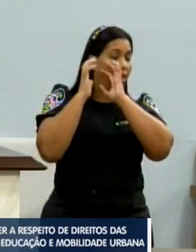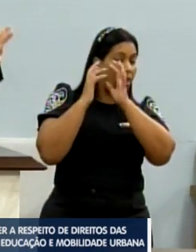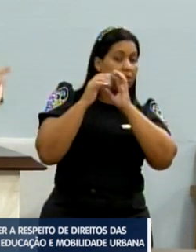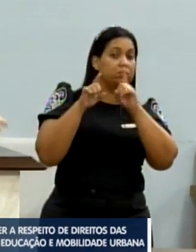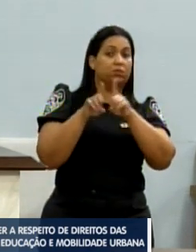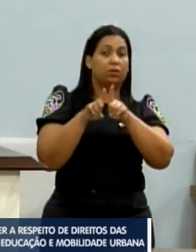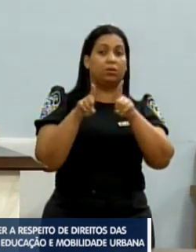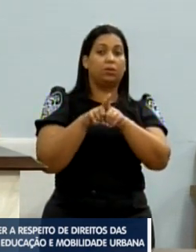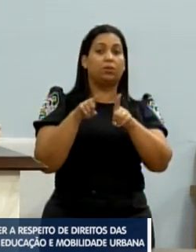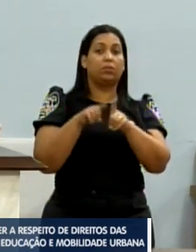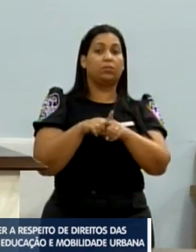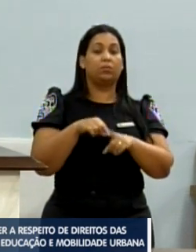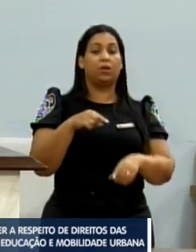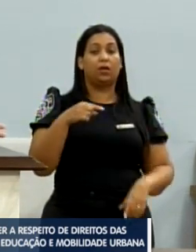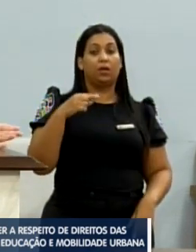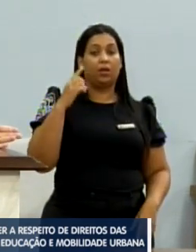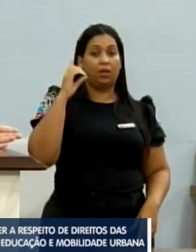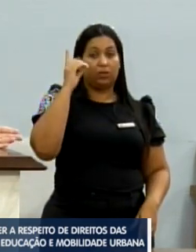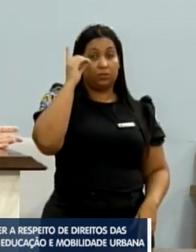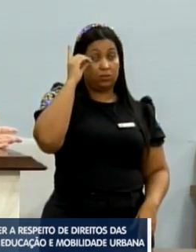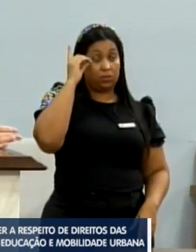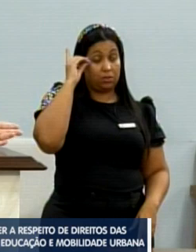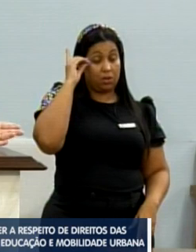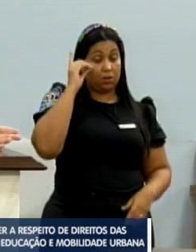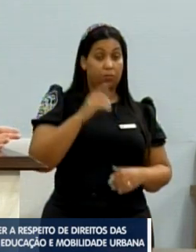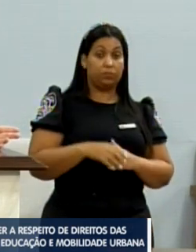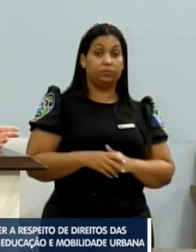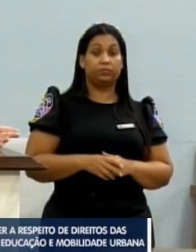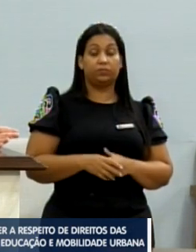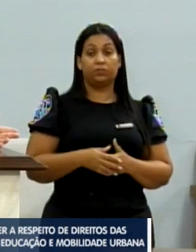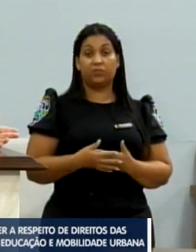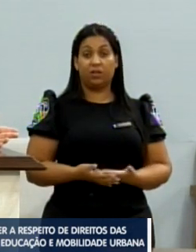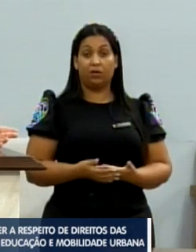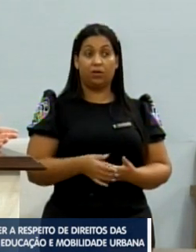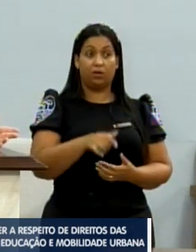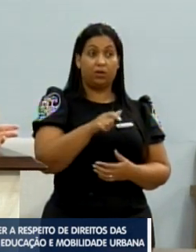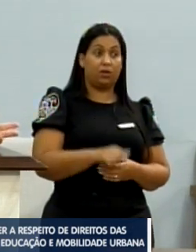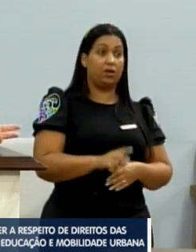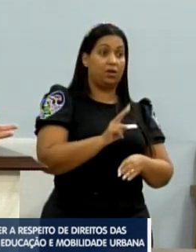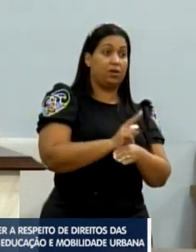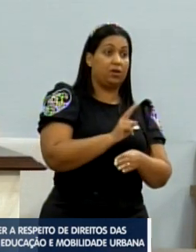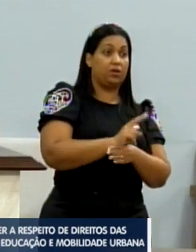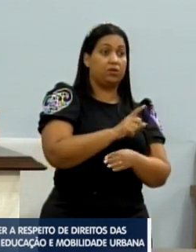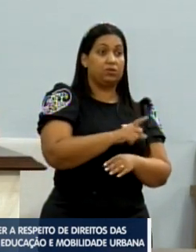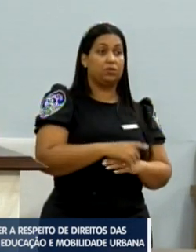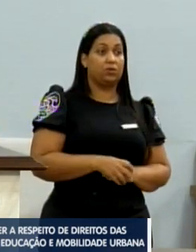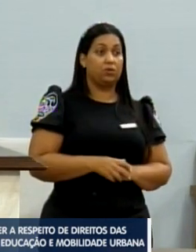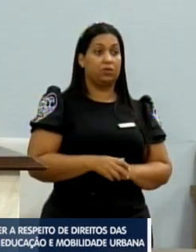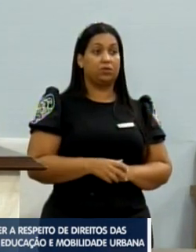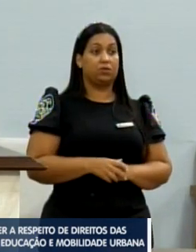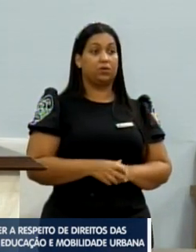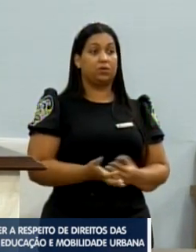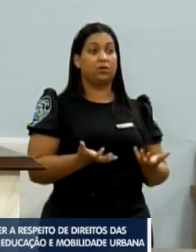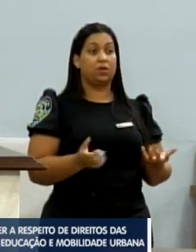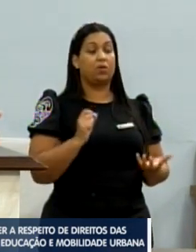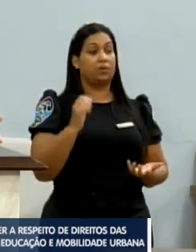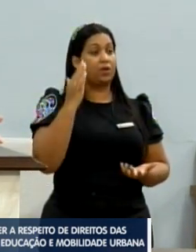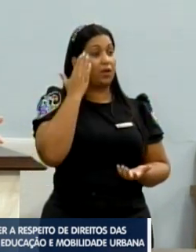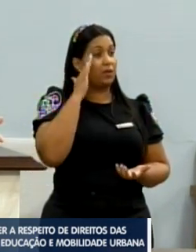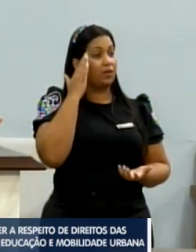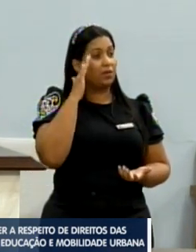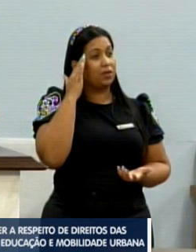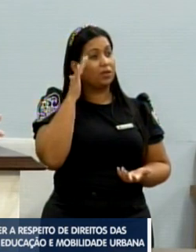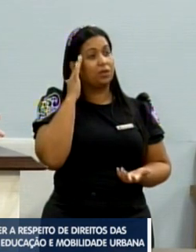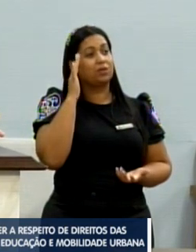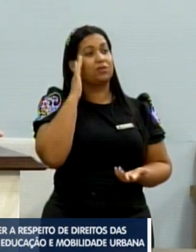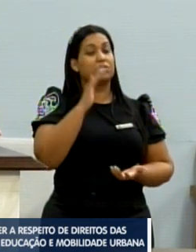vários outros diagnósticos. Uma criança cuidando de outra com essa necessidade. em que se busca um entendimento, uma